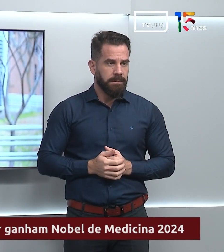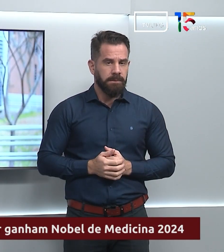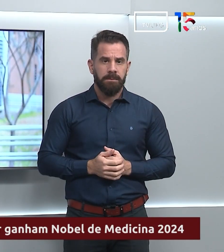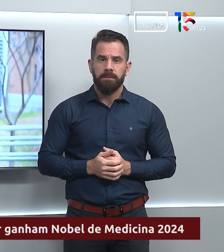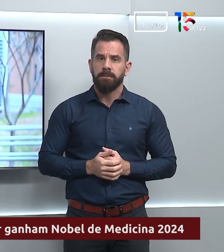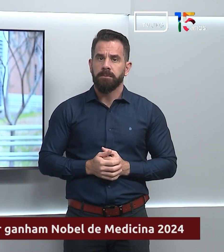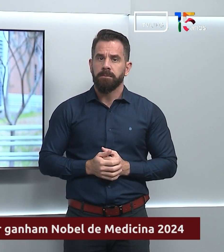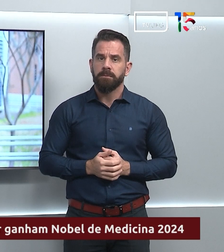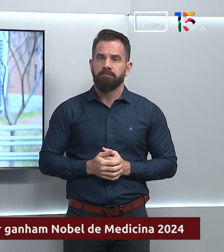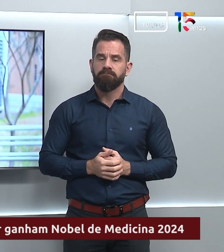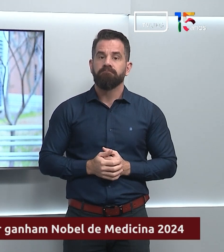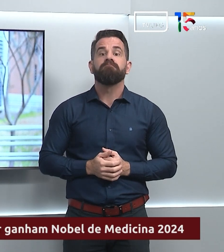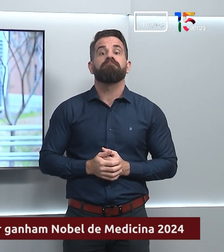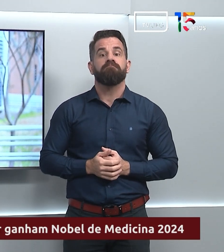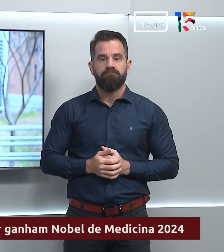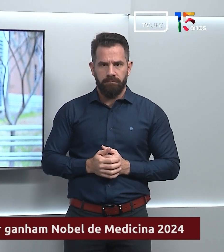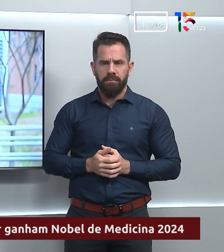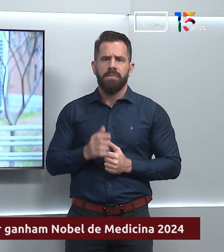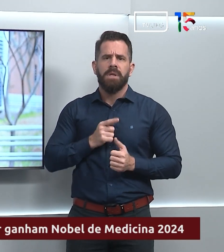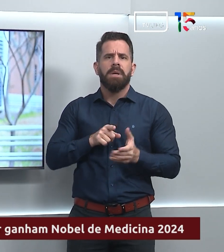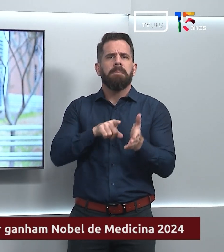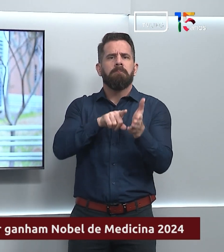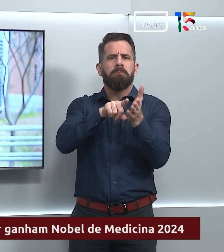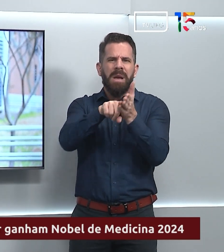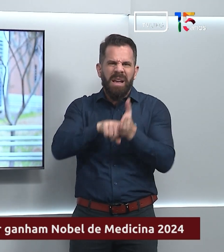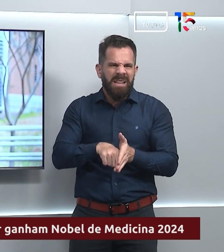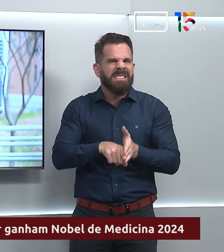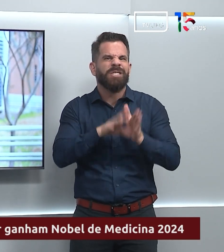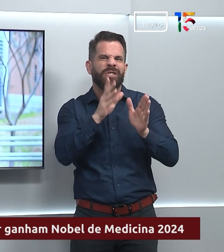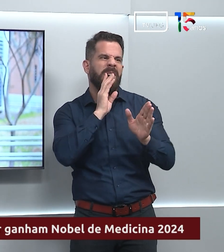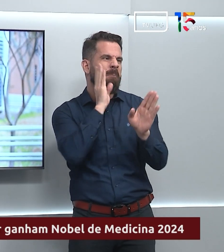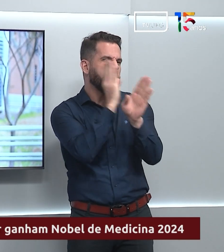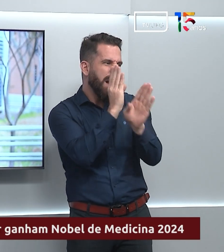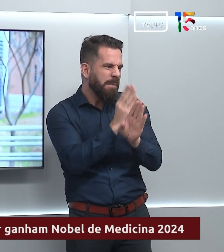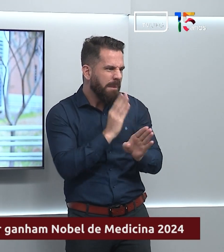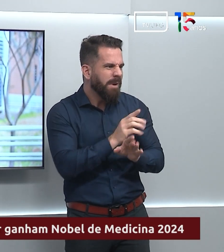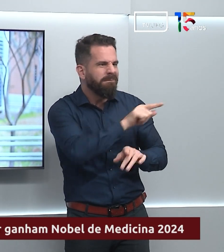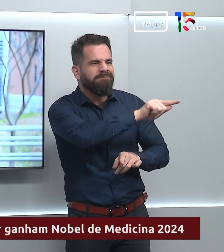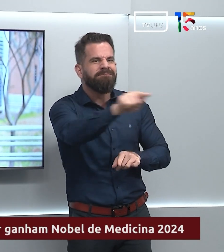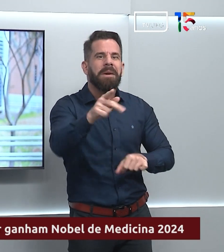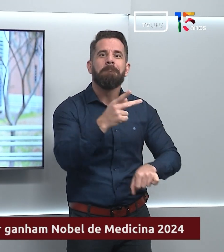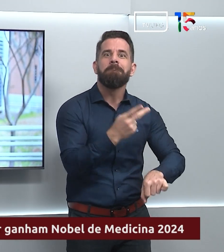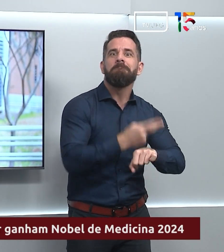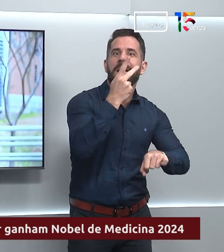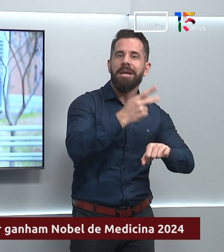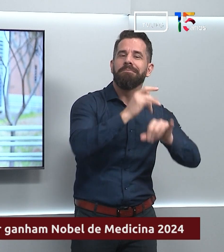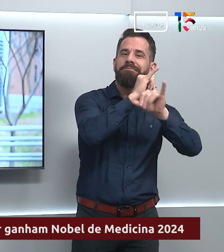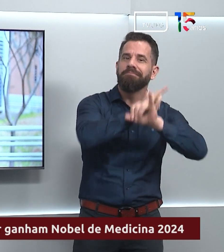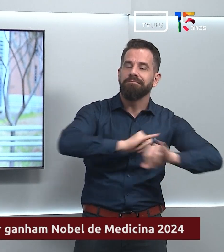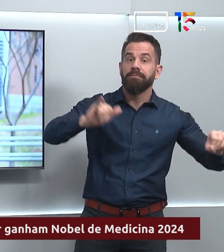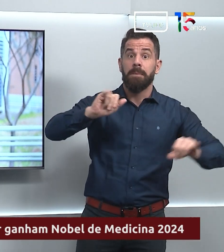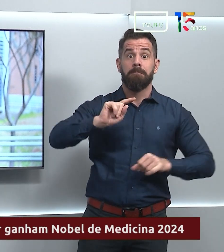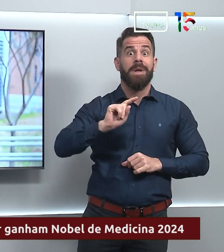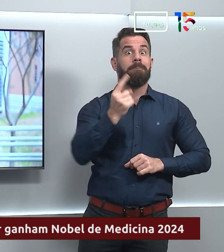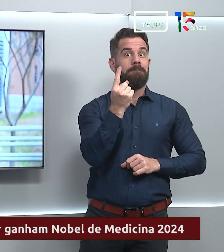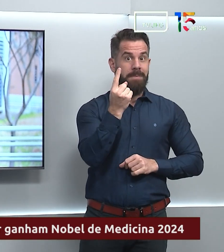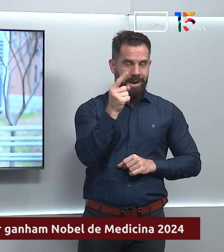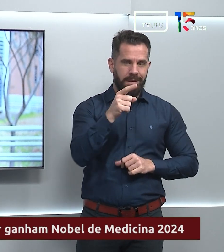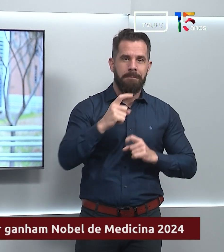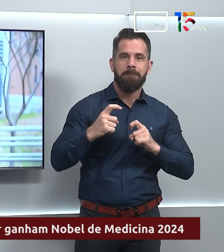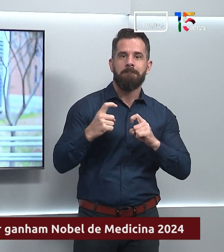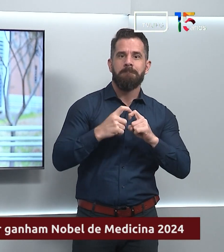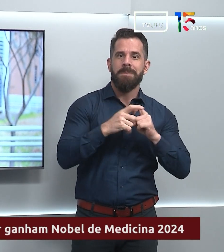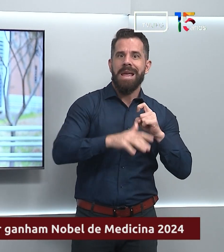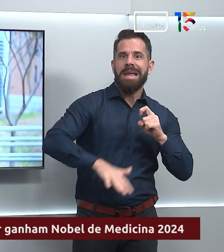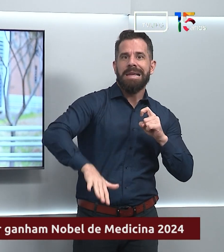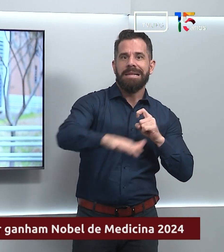O pontapé inicial dos anúncios dos vencedores do Prêmio Nobel 2024 foi com a categoria de Medicina, no começo de